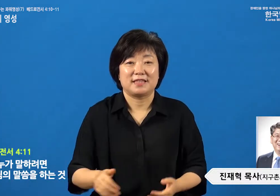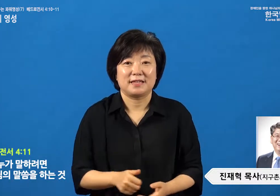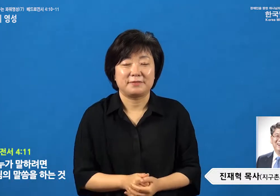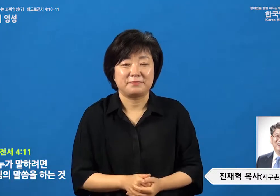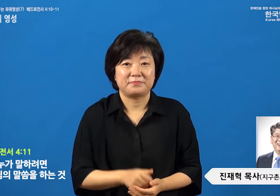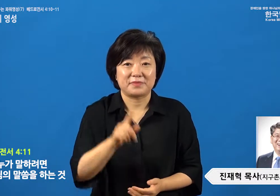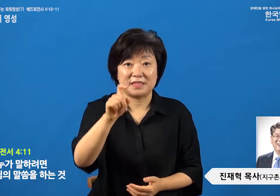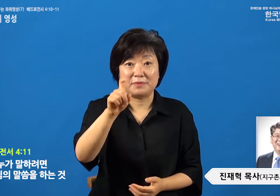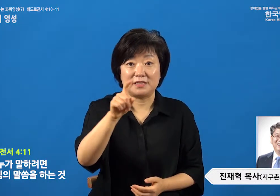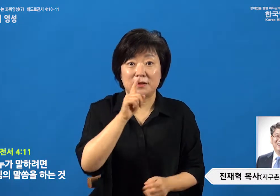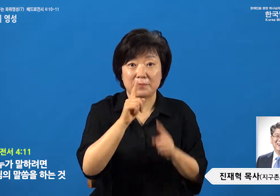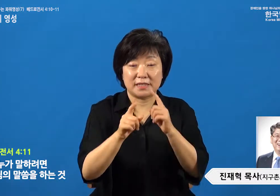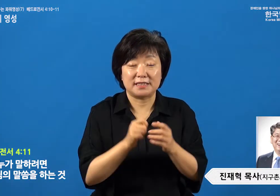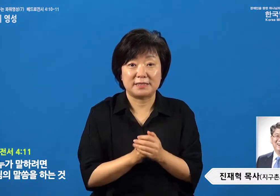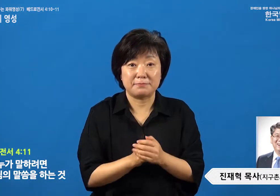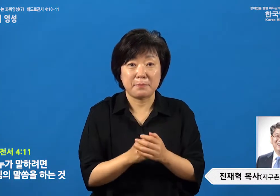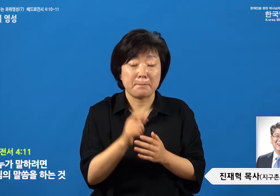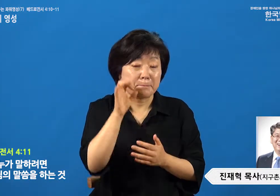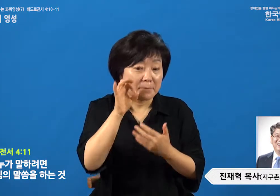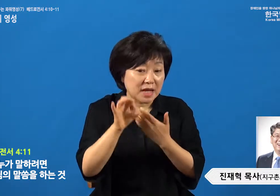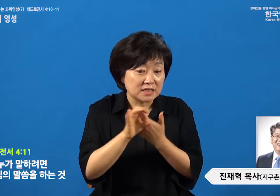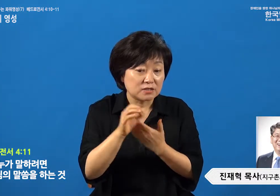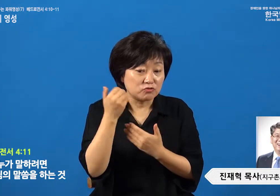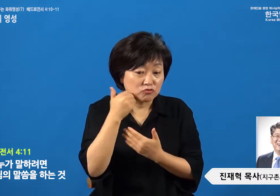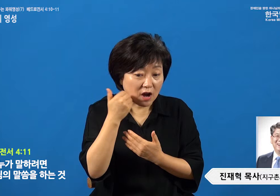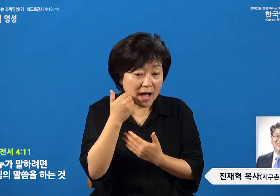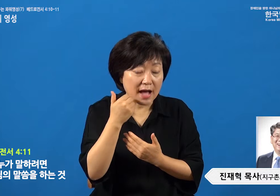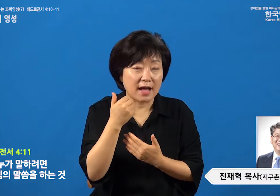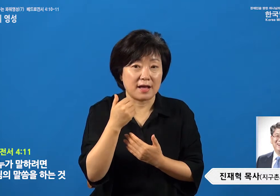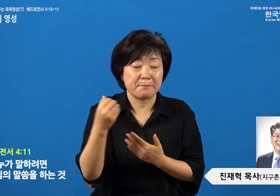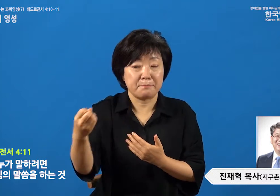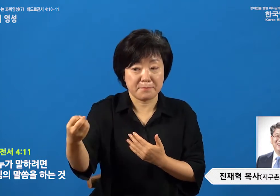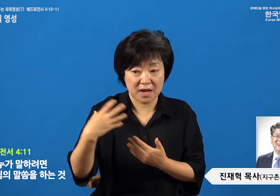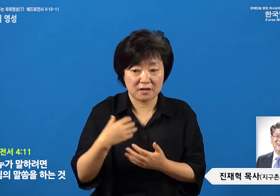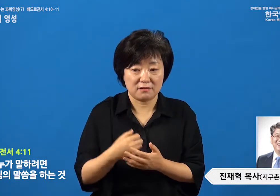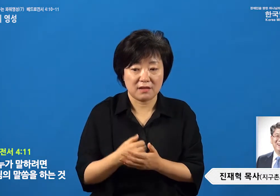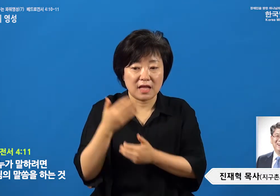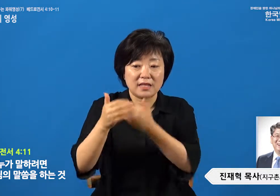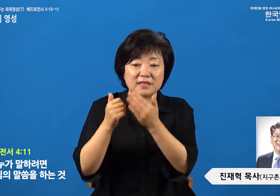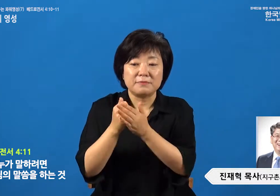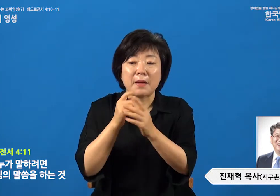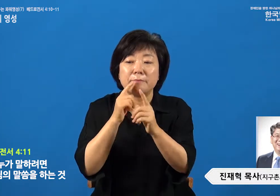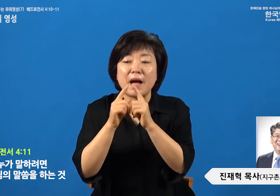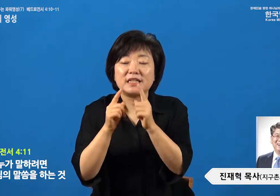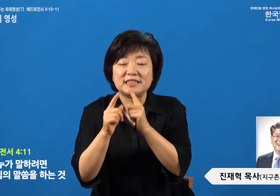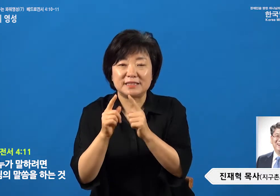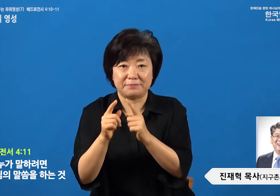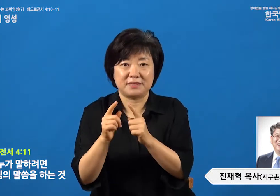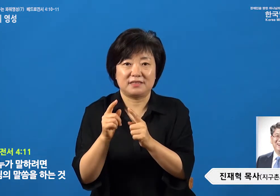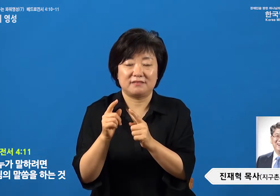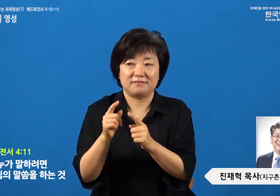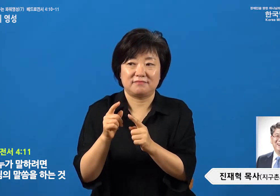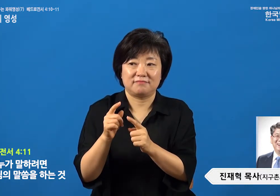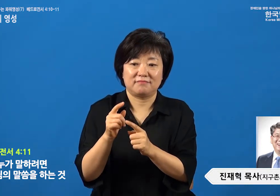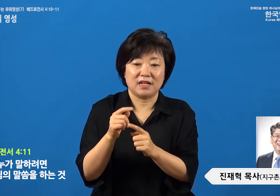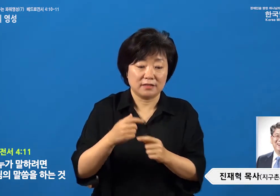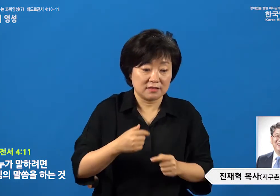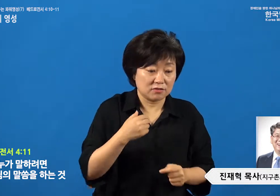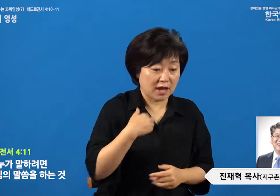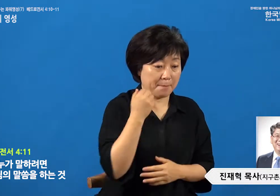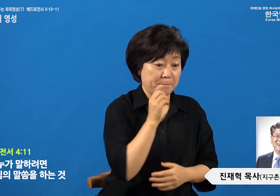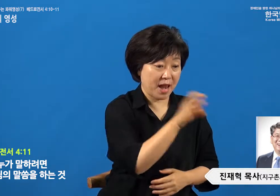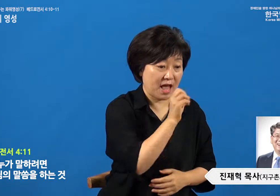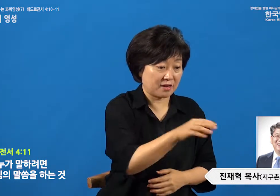같이 보겠습니다. 시작. 만일 누가 말하려면 하나님의 말씀을 하는 것 같이 하고